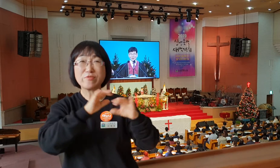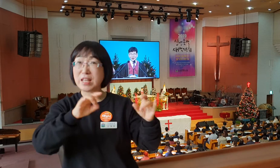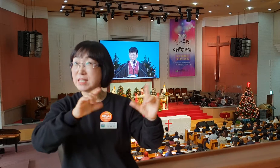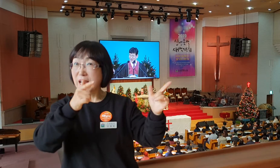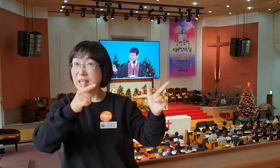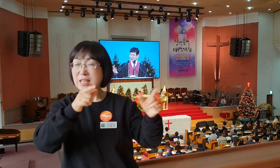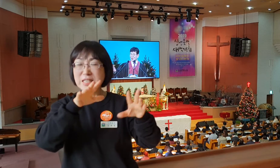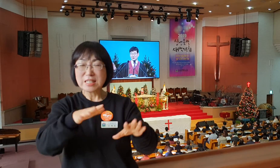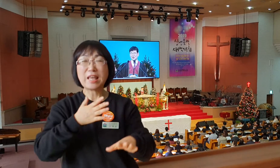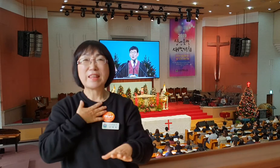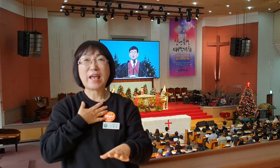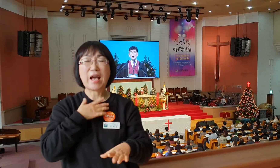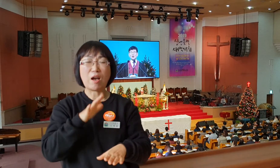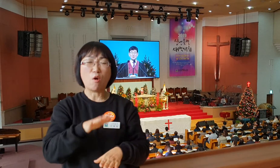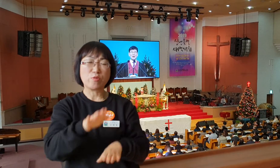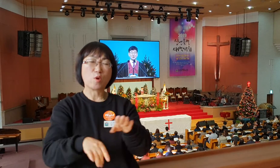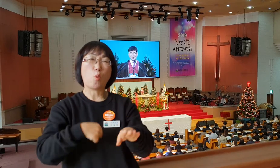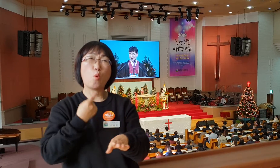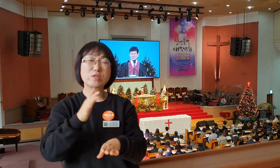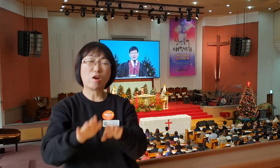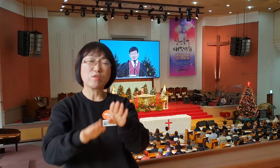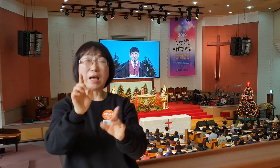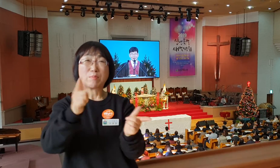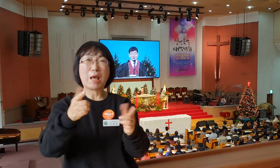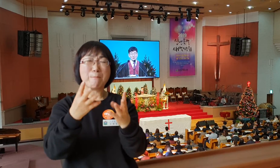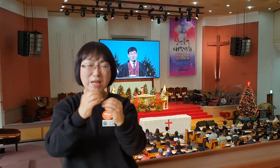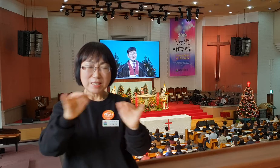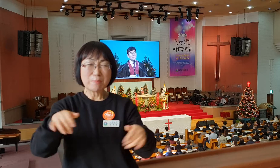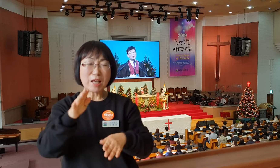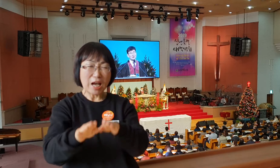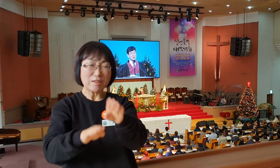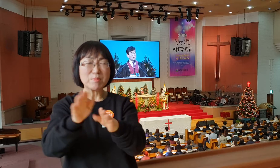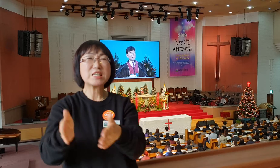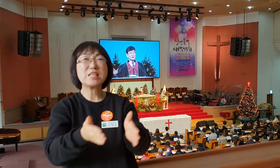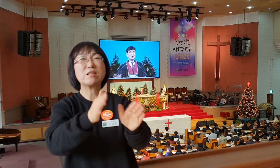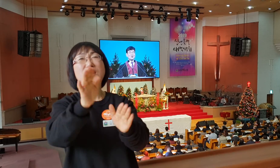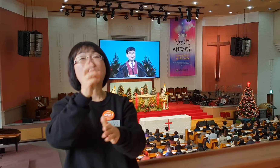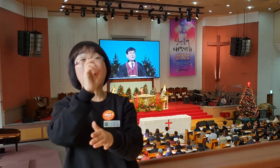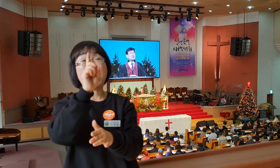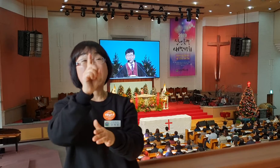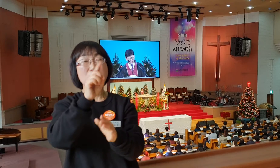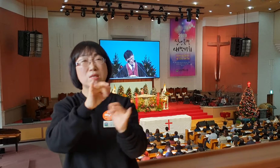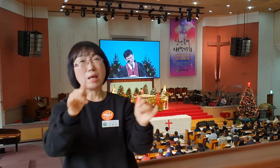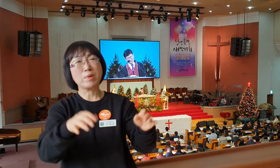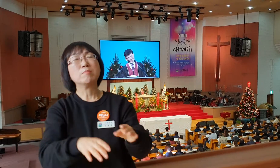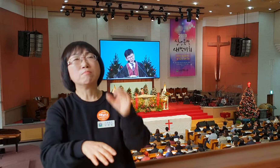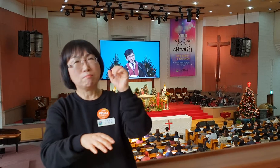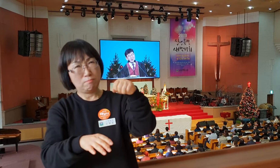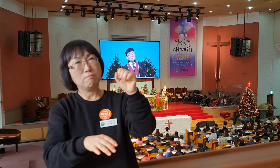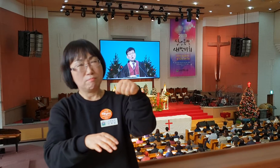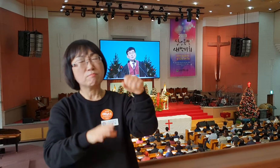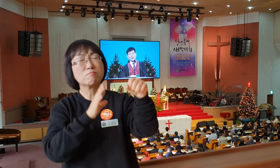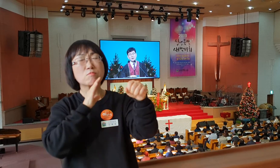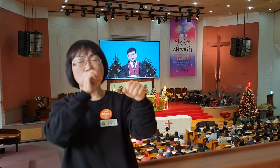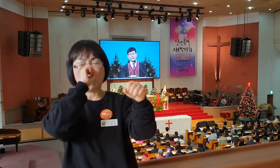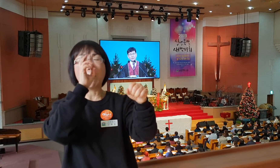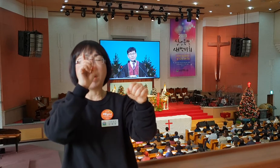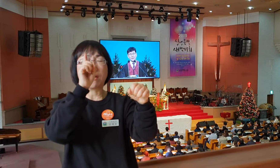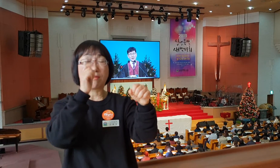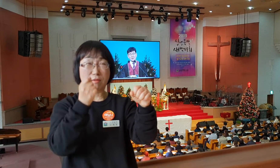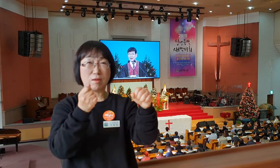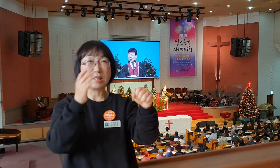이게 내가 걷는 거 혼자 걷는 거 아무것도 아니야 많은 사람들이 걷는 길이 될 거라고 얘기해요 그럼 사람들이 고개를 끄다 둡니다 참 좋은 말인